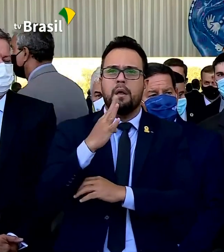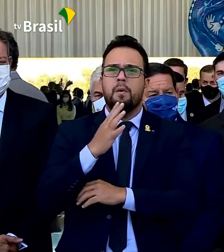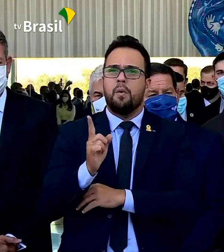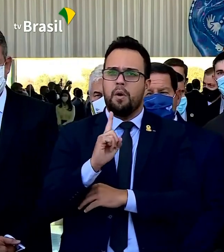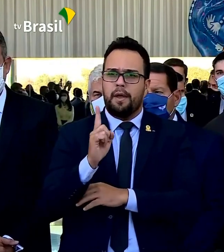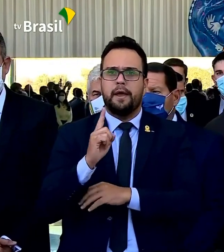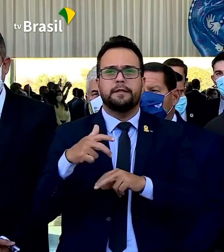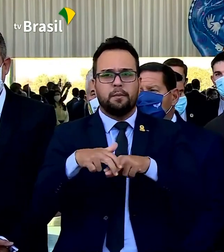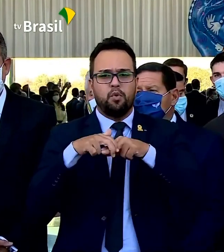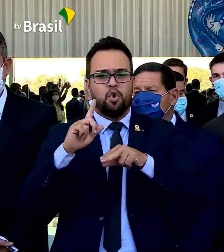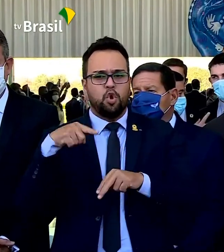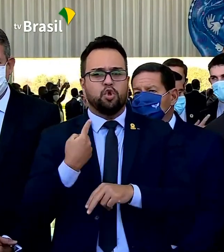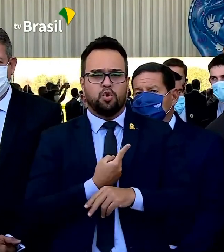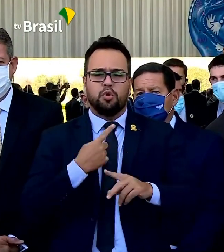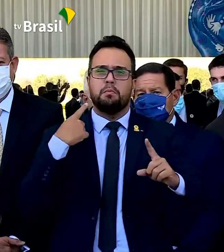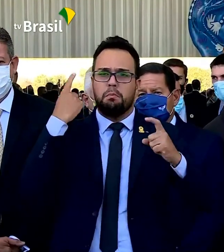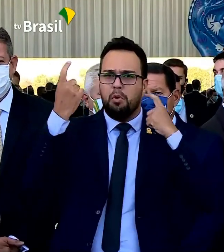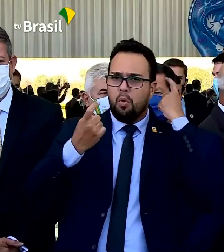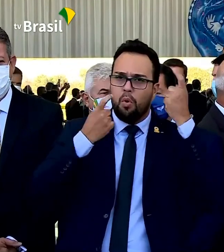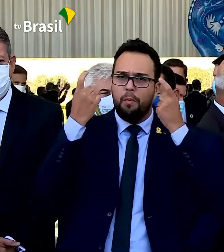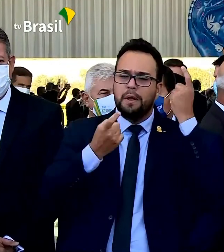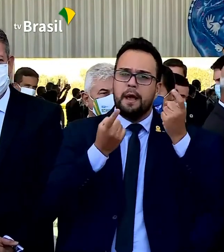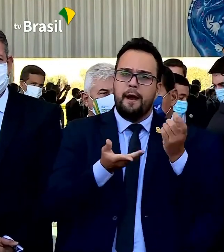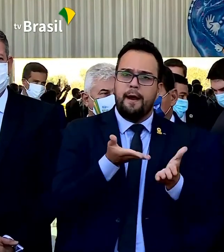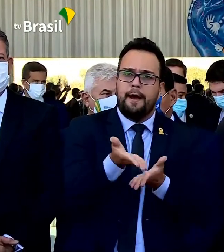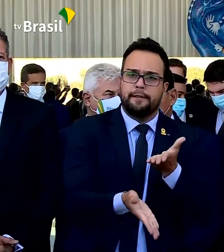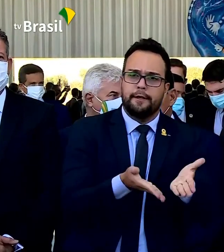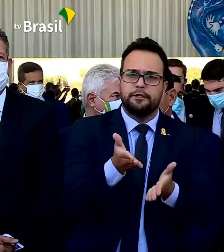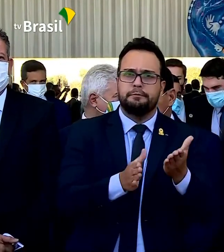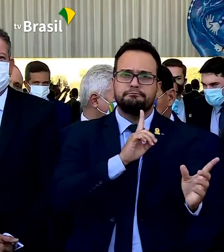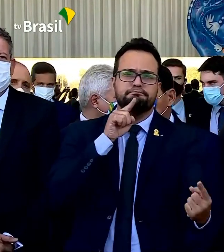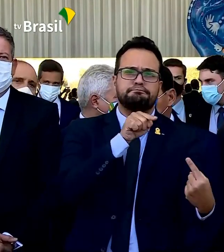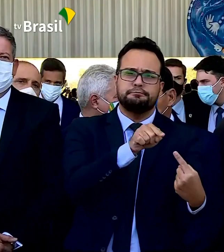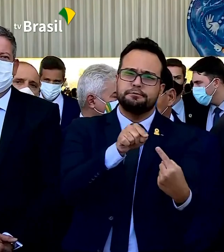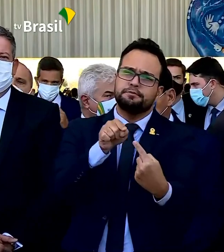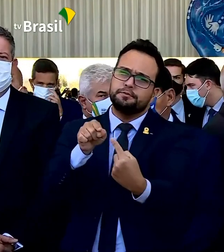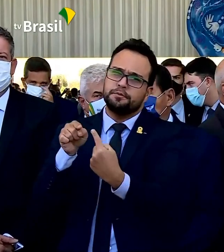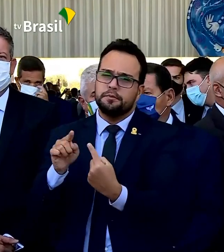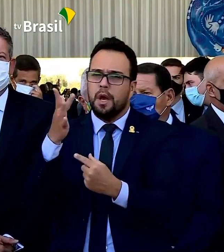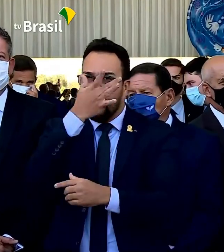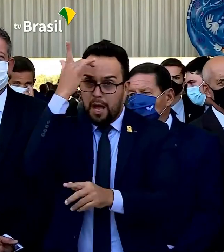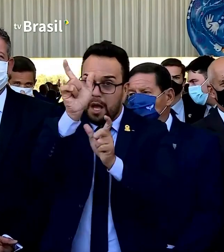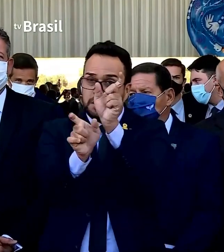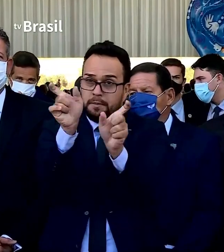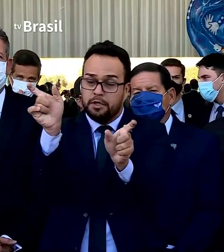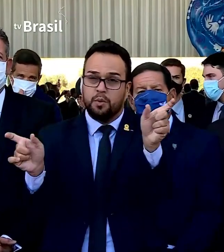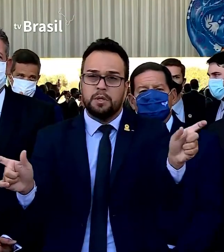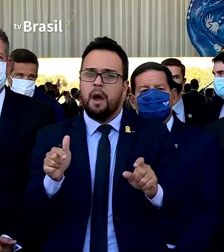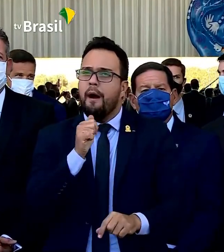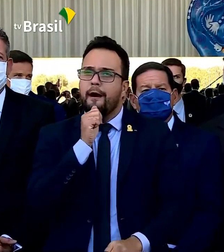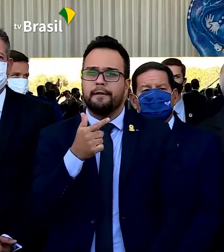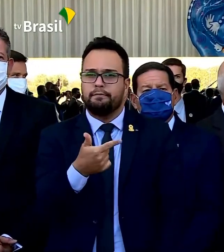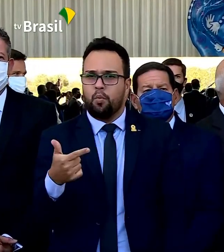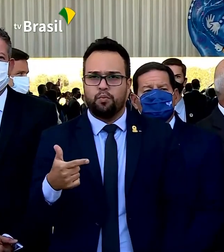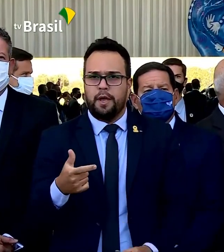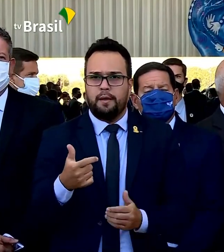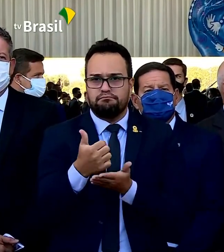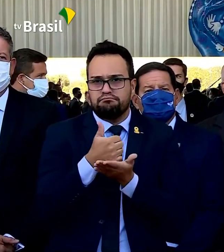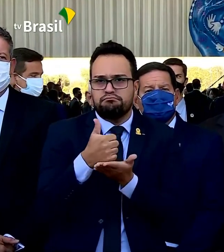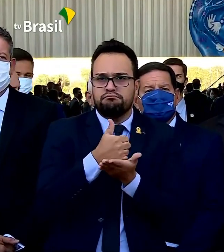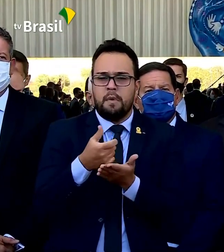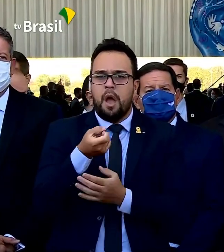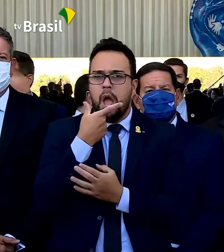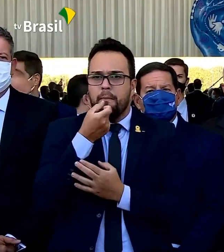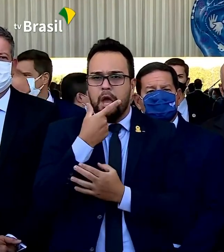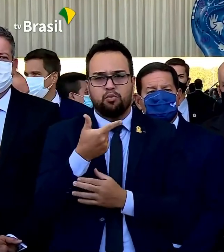preocupamos em dar o atendimento adequado a essas pessoas. Não temos ainda o remédio,